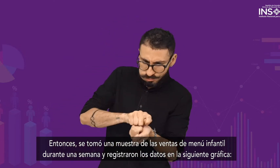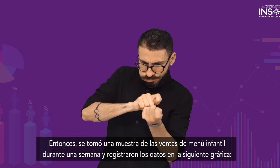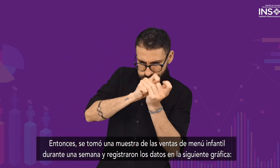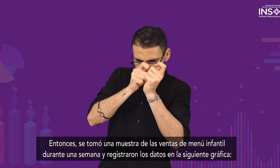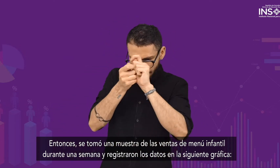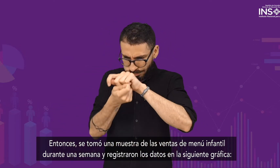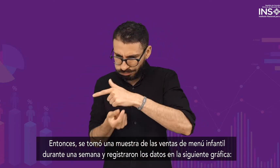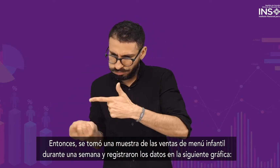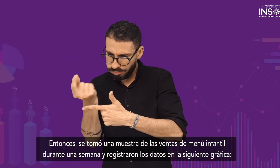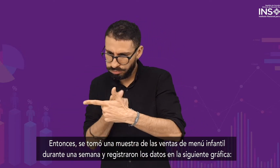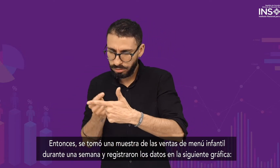siguiente gráfica.